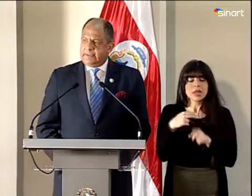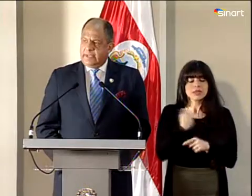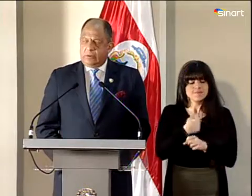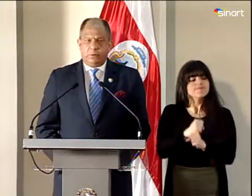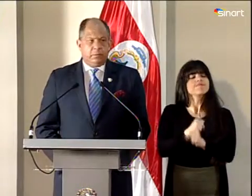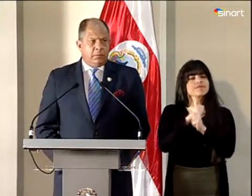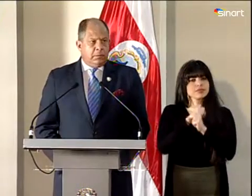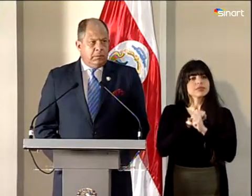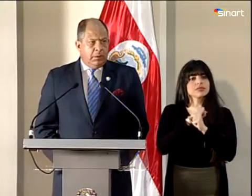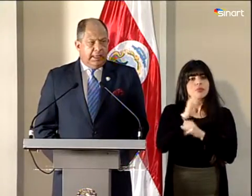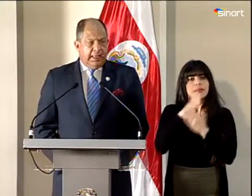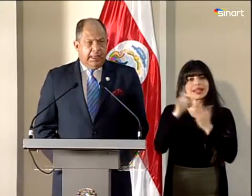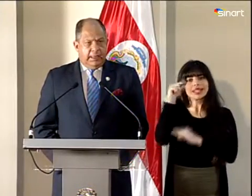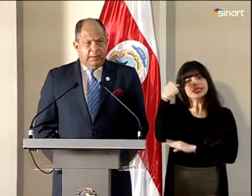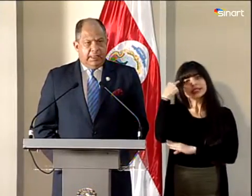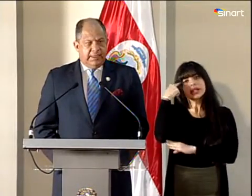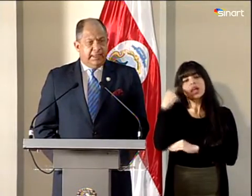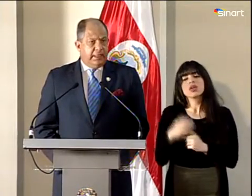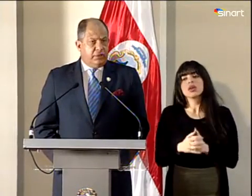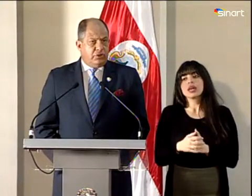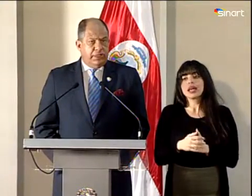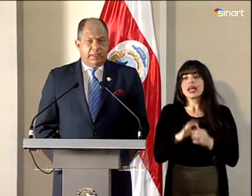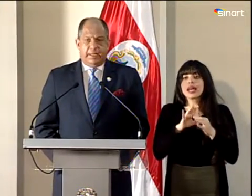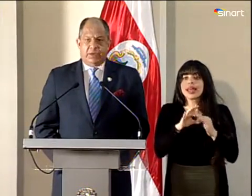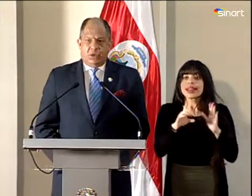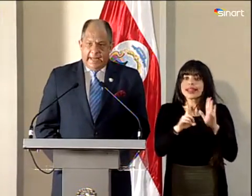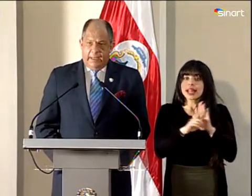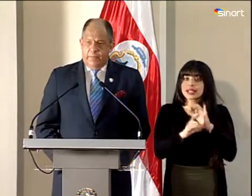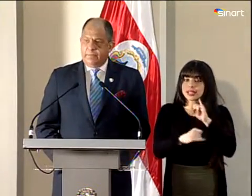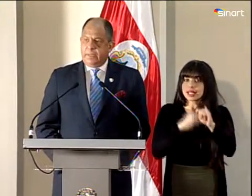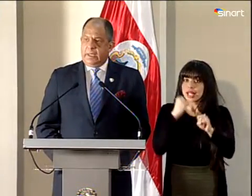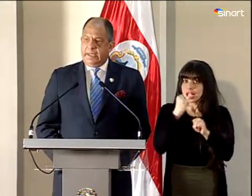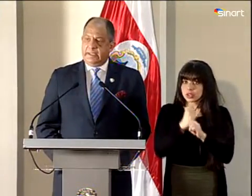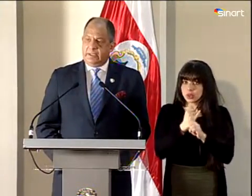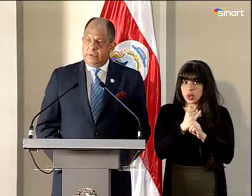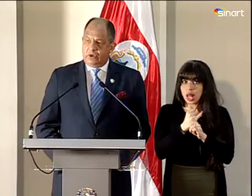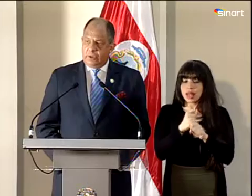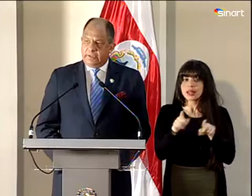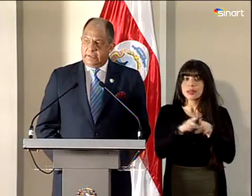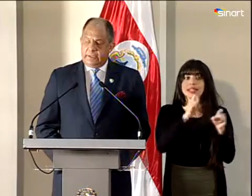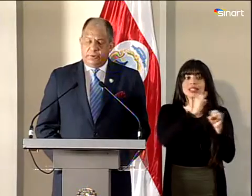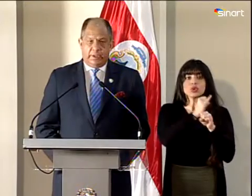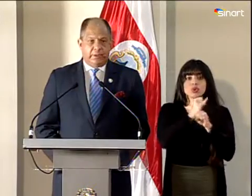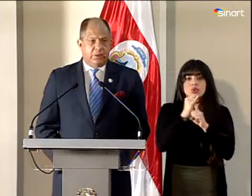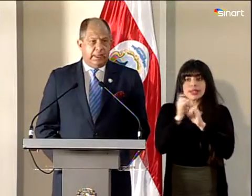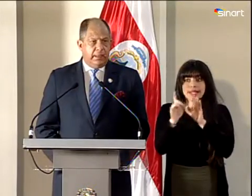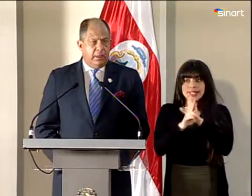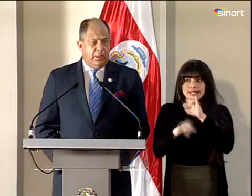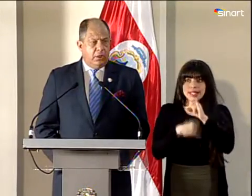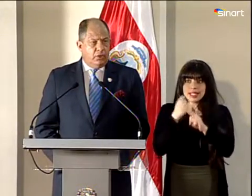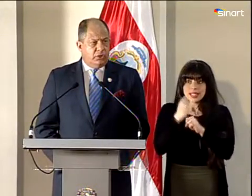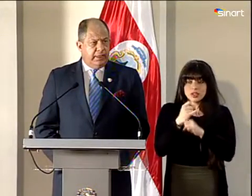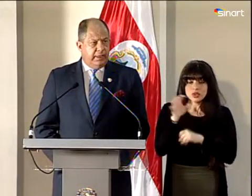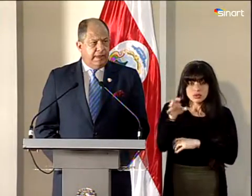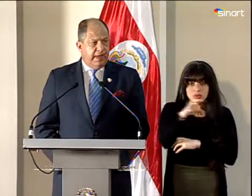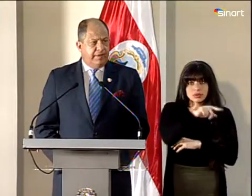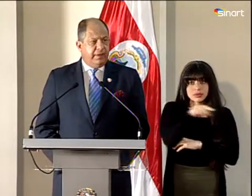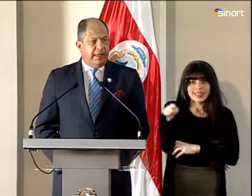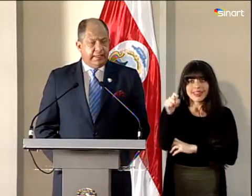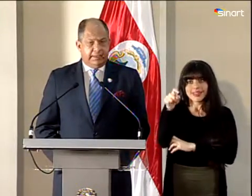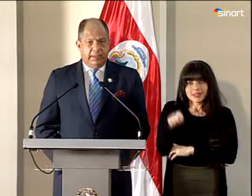del Estado de que es en el derecho internacional y en las instituciones del derecho internacional donde